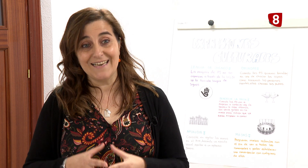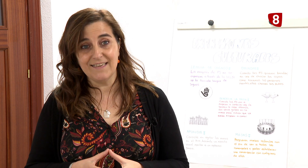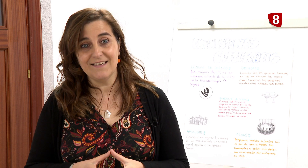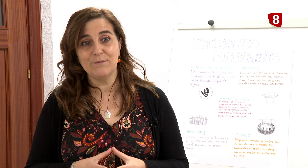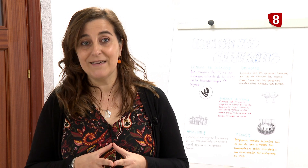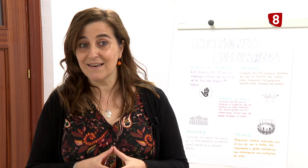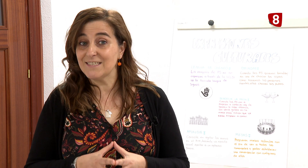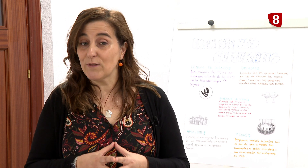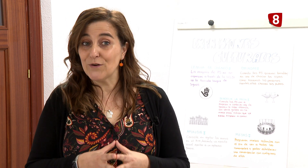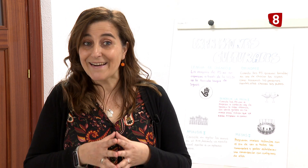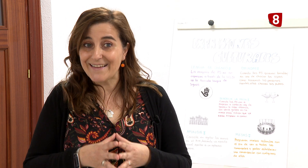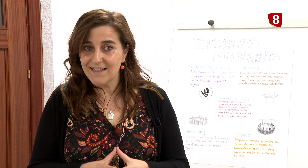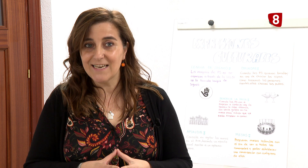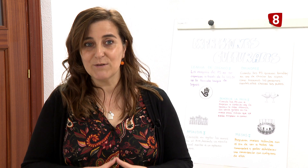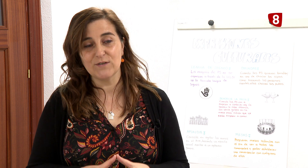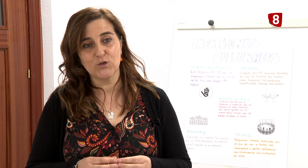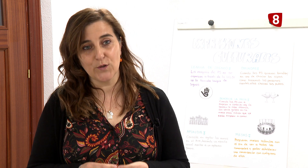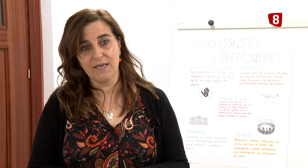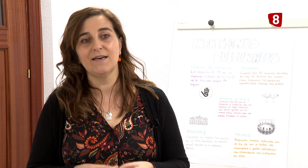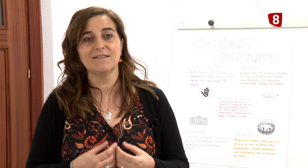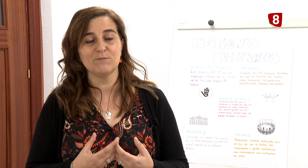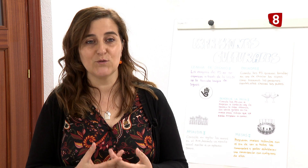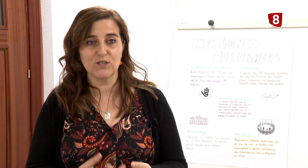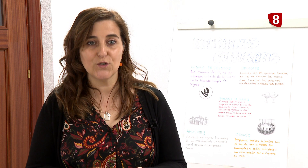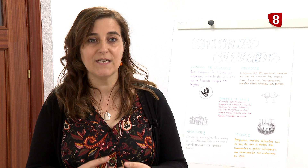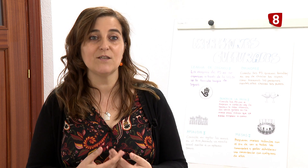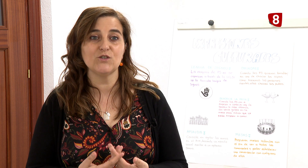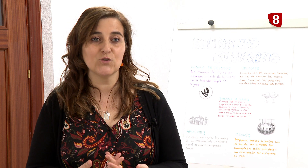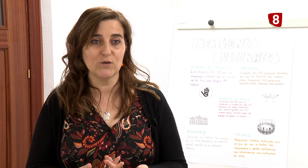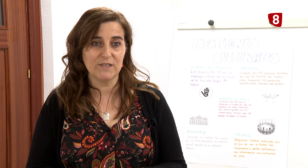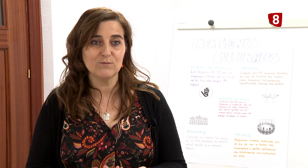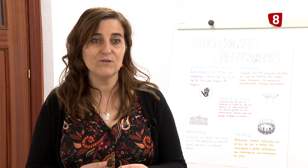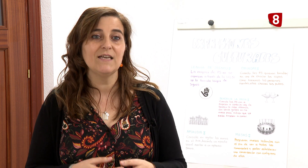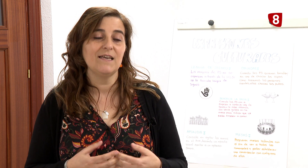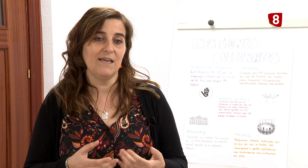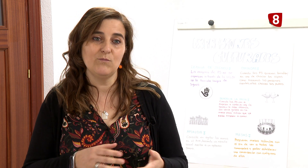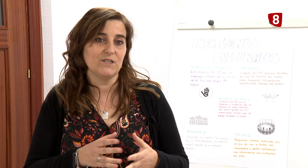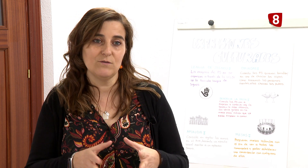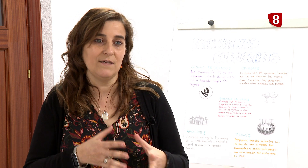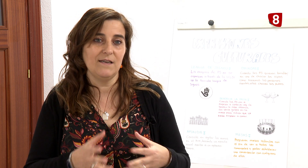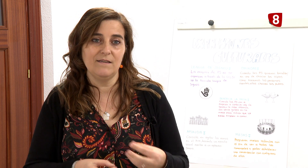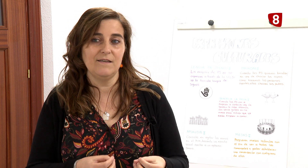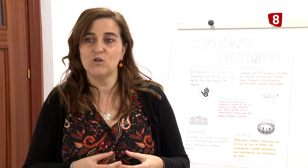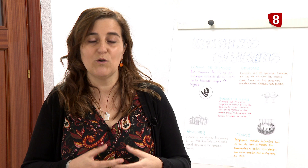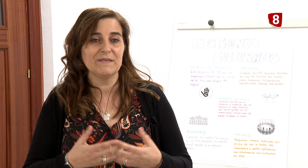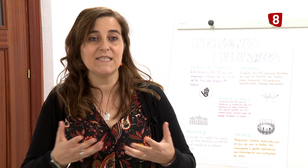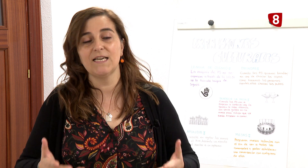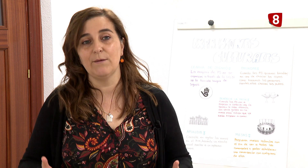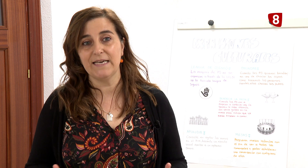salir y ver la situación real de las personas sordociegas, de las personas sordas, de los niños con autismo, pues eso, en los problemas que tienen en la vida